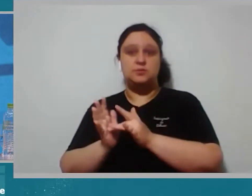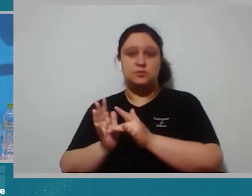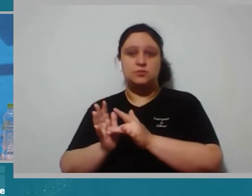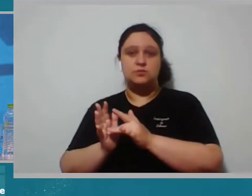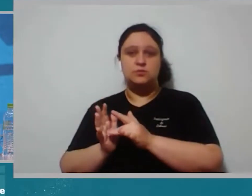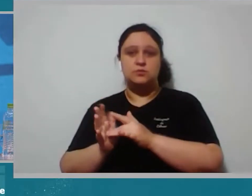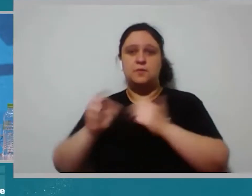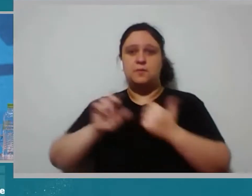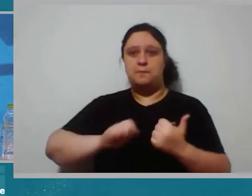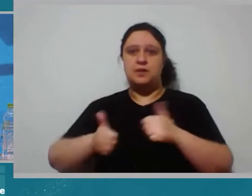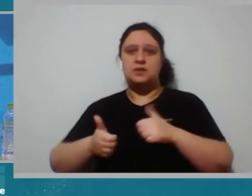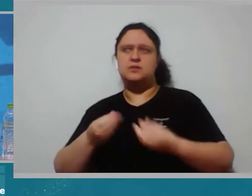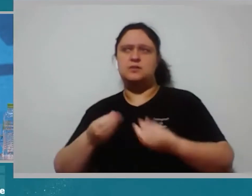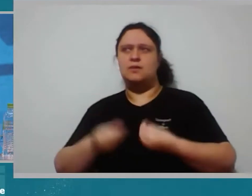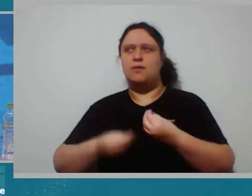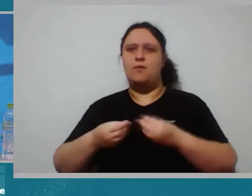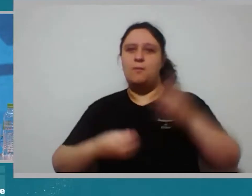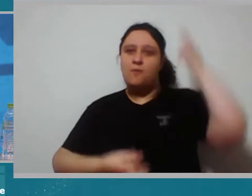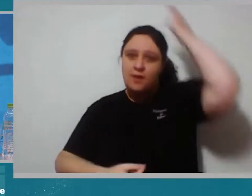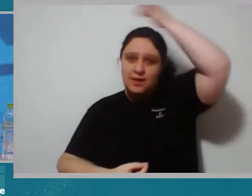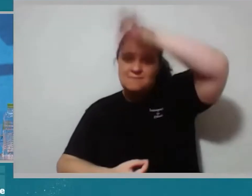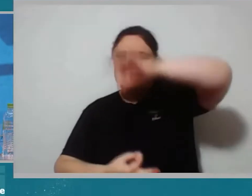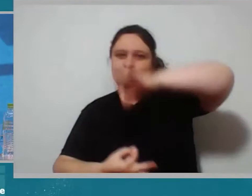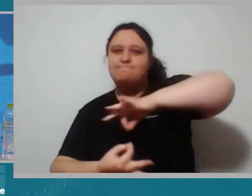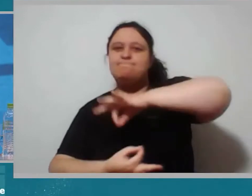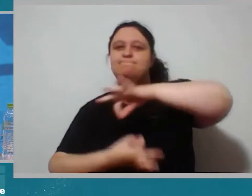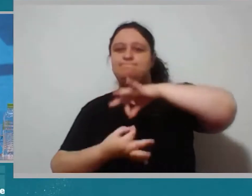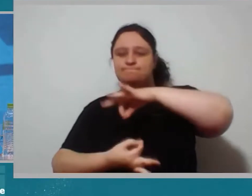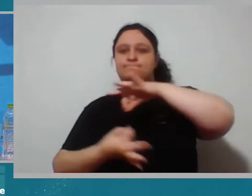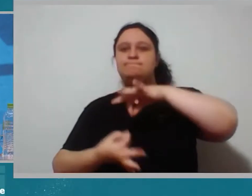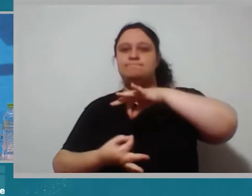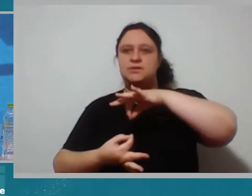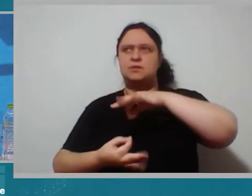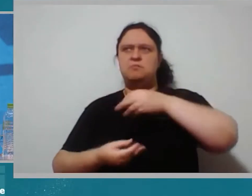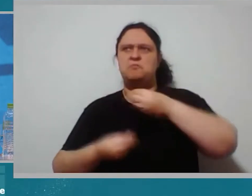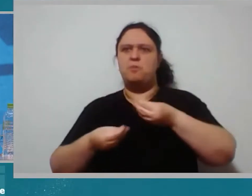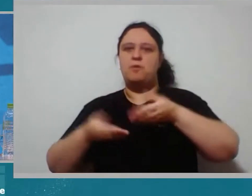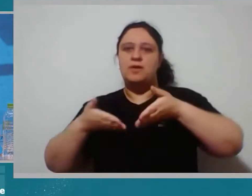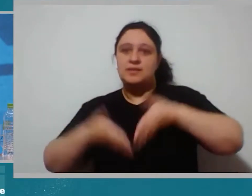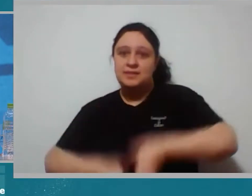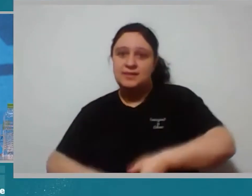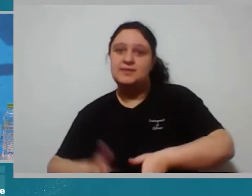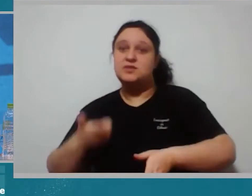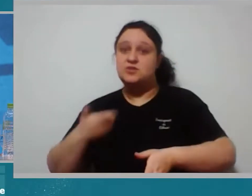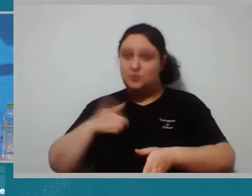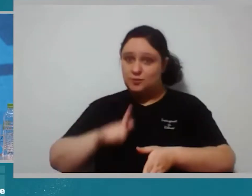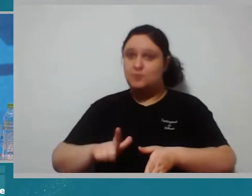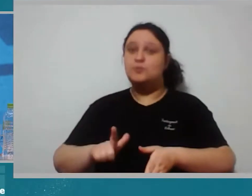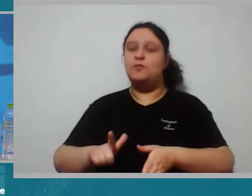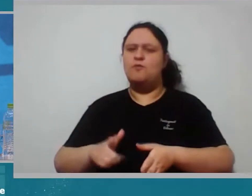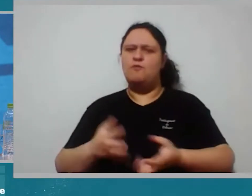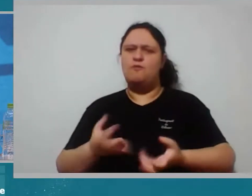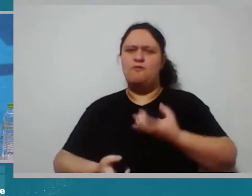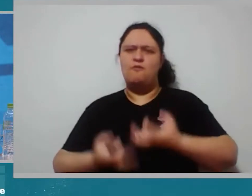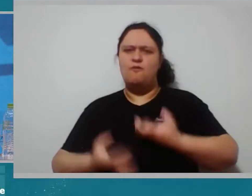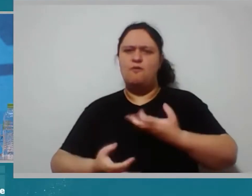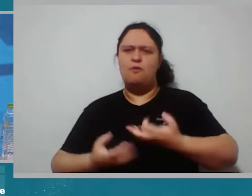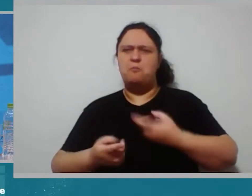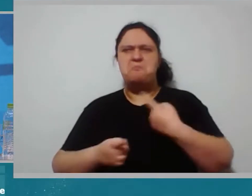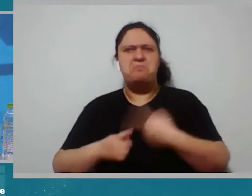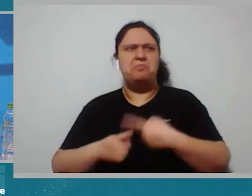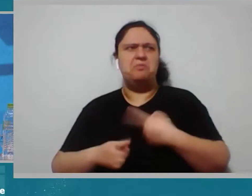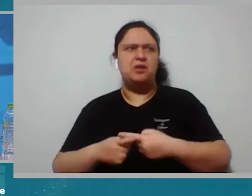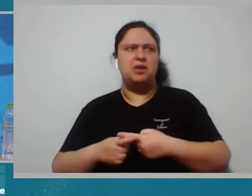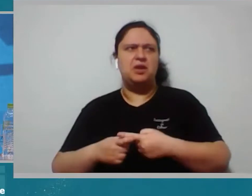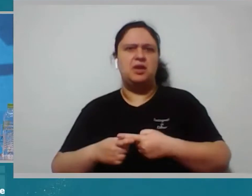Então isso é o novo nascimento, e com fogo. Fogo para quê? Fogo para tratar com